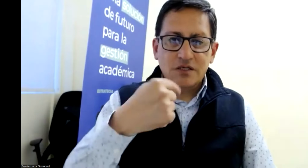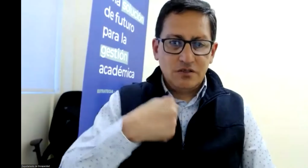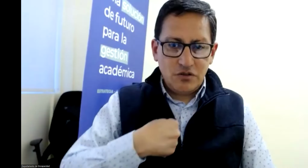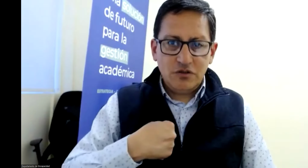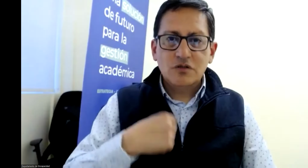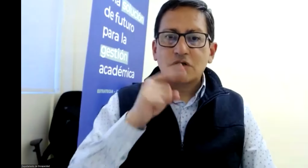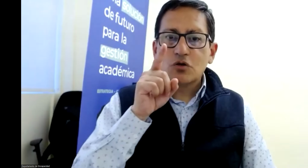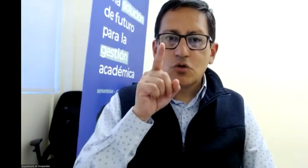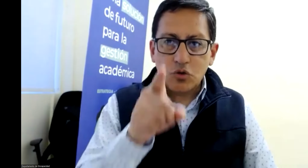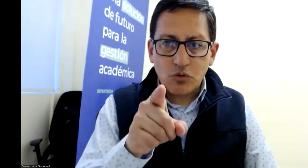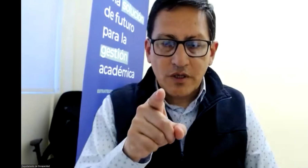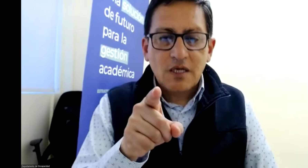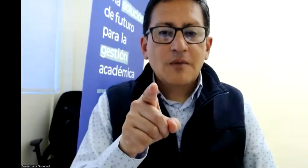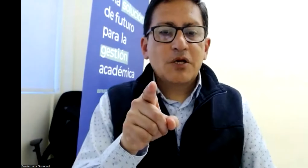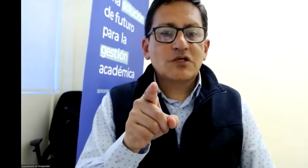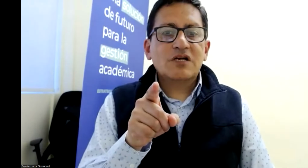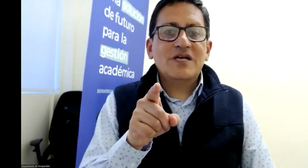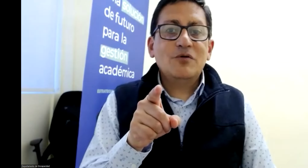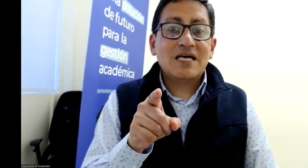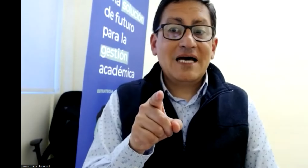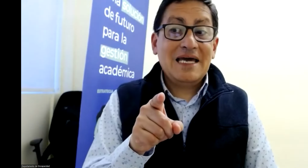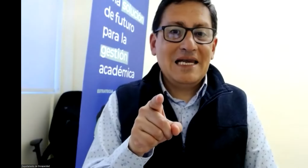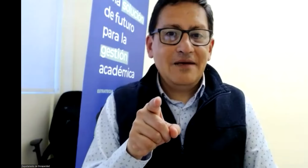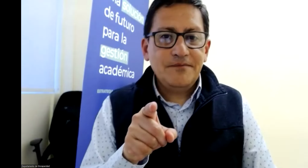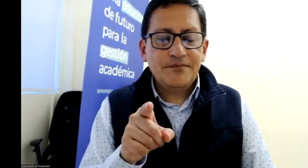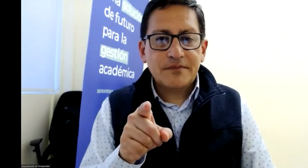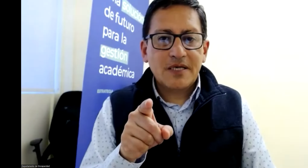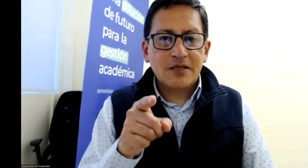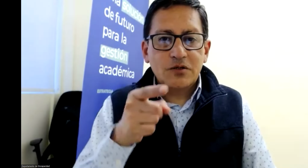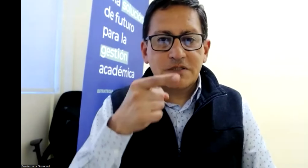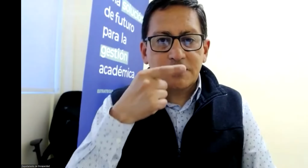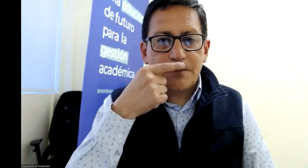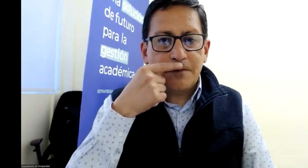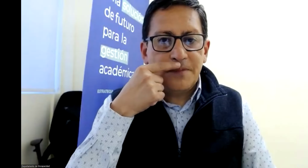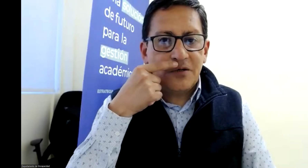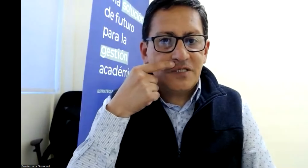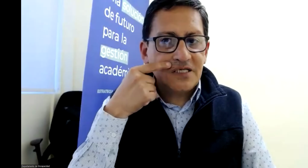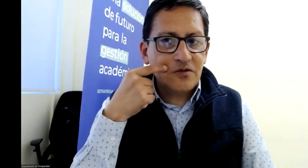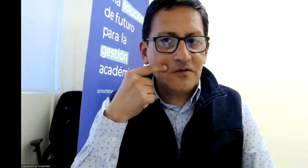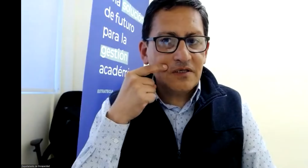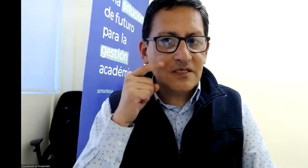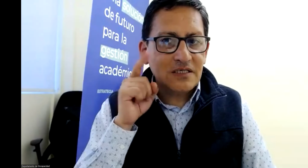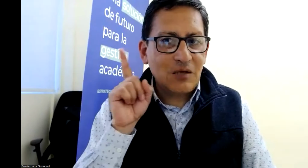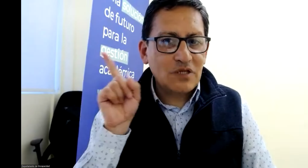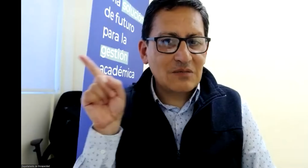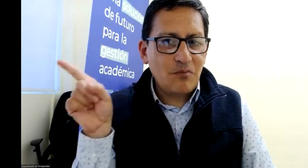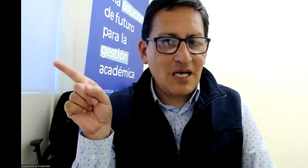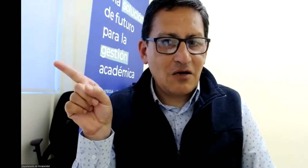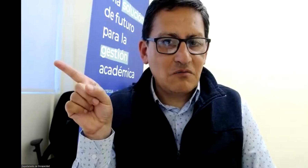yo tú pero si nos referimos a él entonces bigotito y apuntamos para el lado